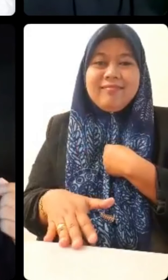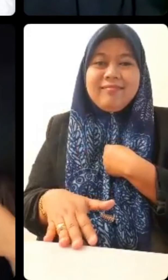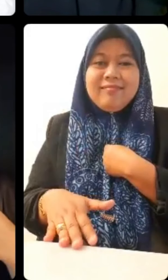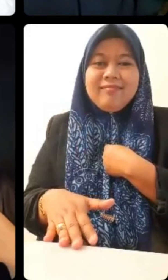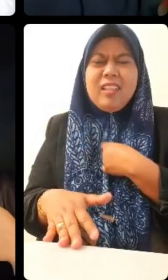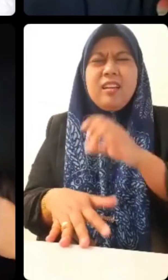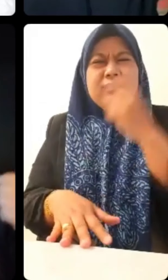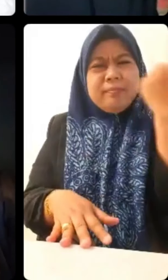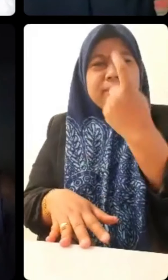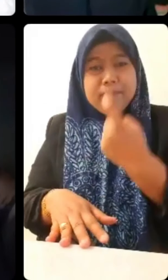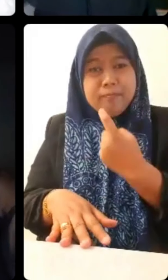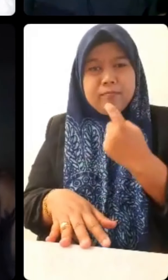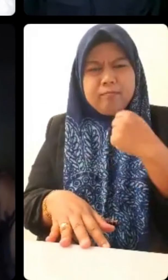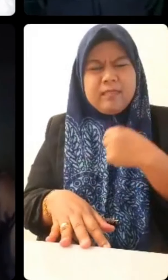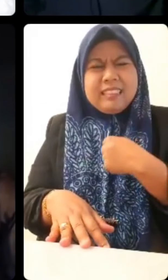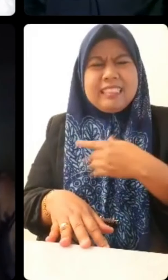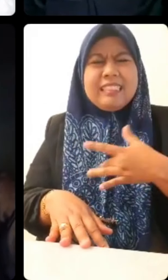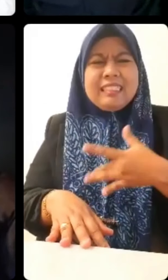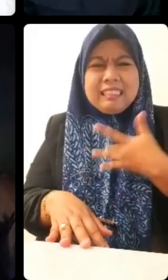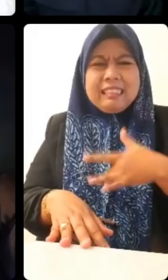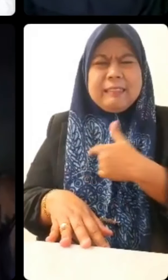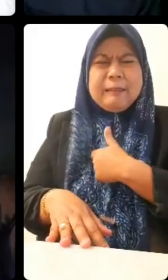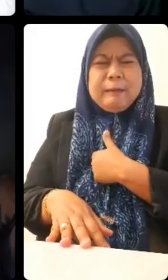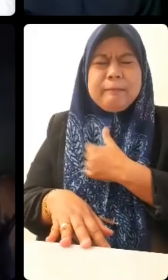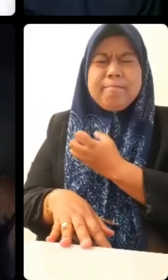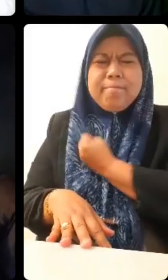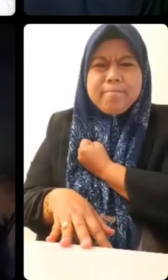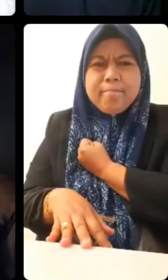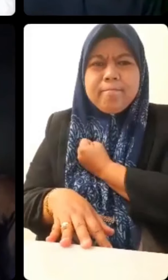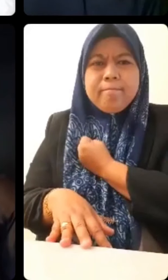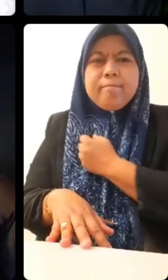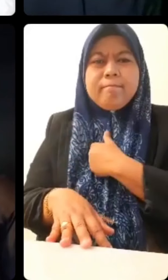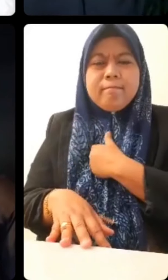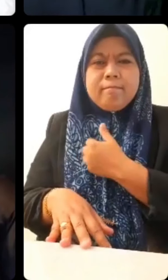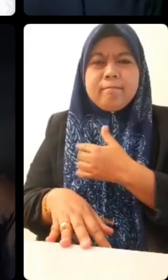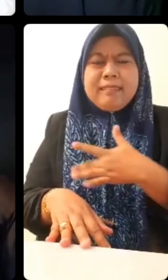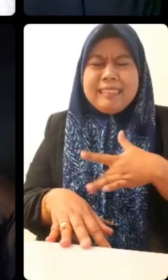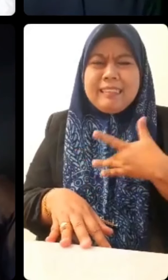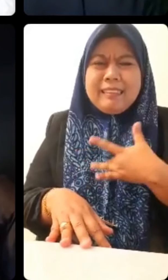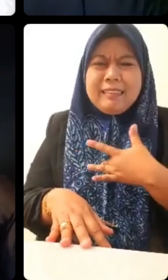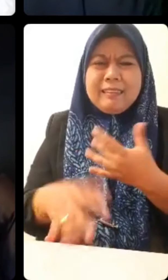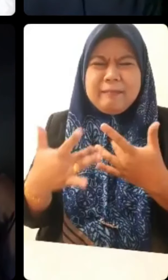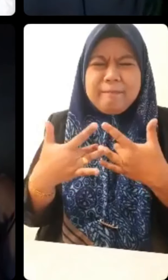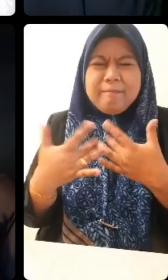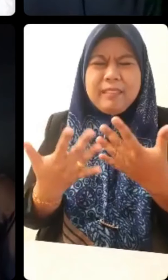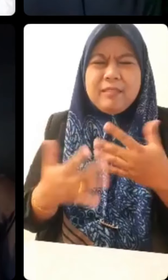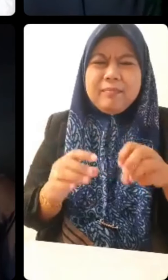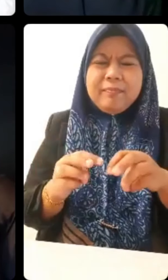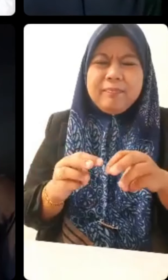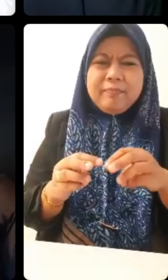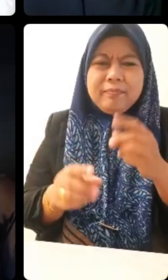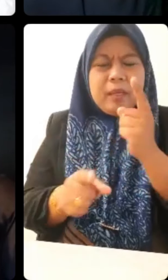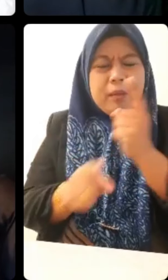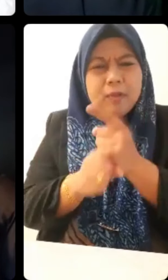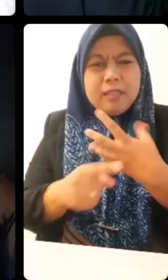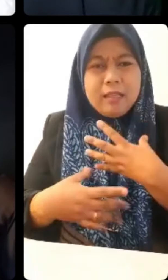Dia menyentap hati saya dan bermulanya saya belajar bahasa isyarat betul-betul, bersungguh-sungguh kerana niat